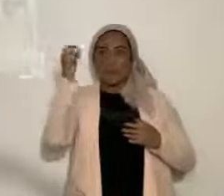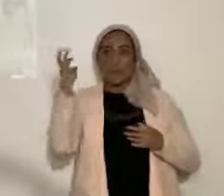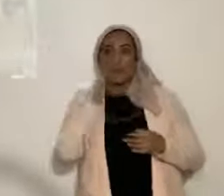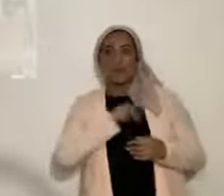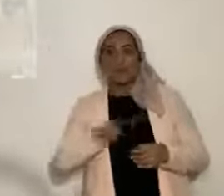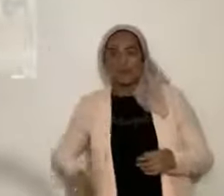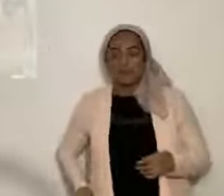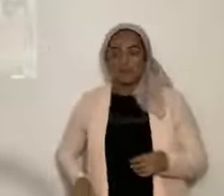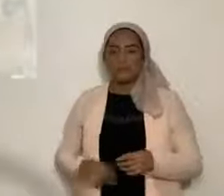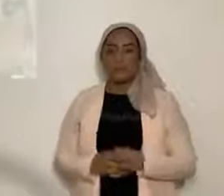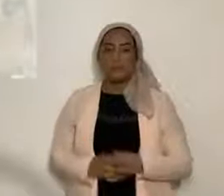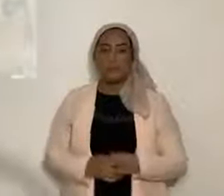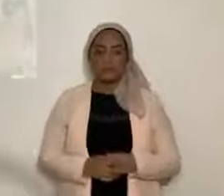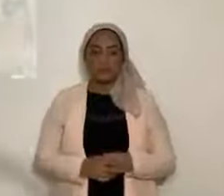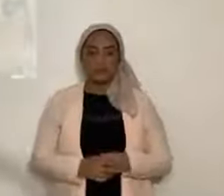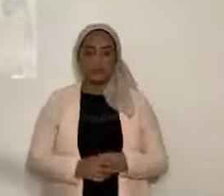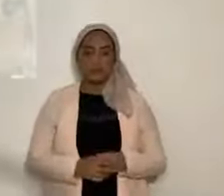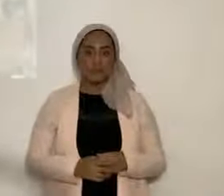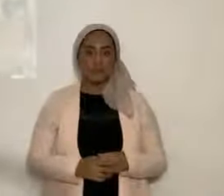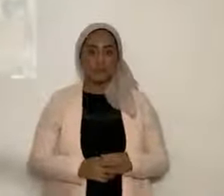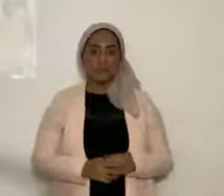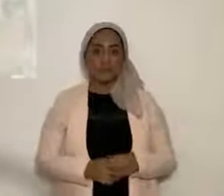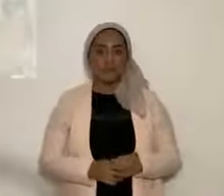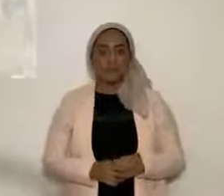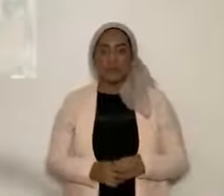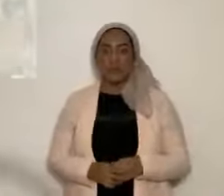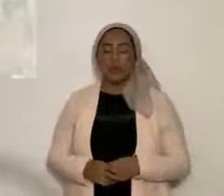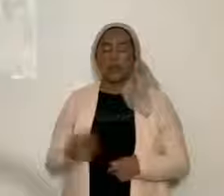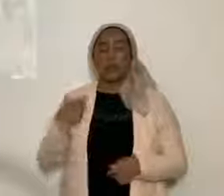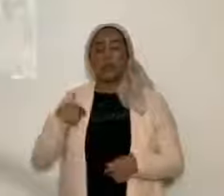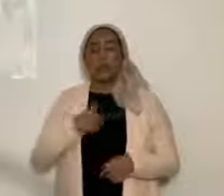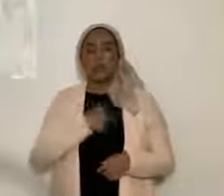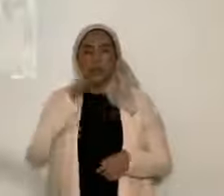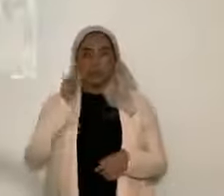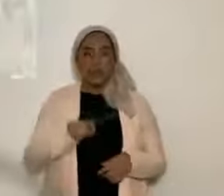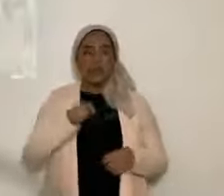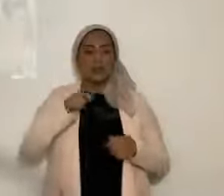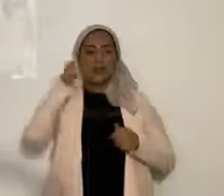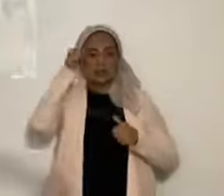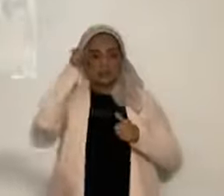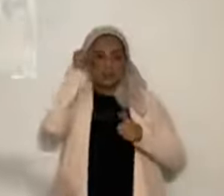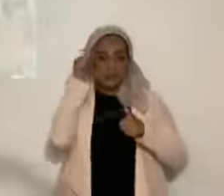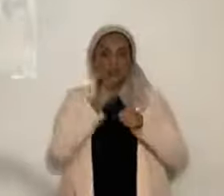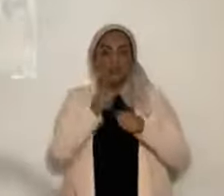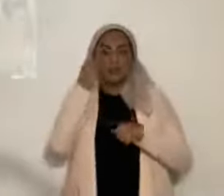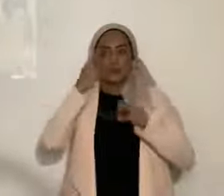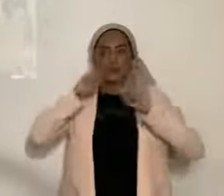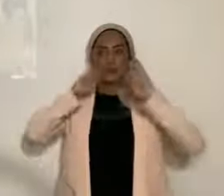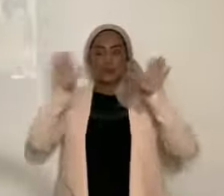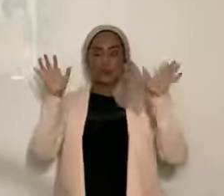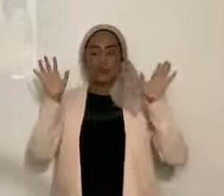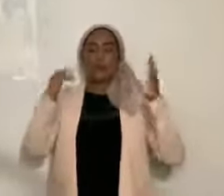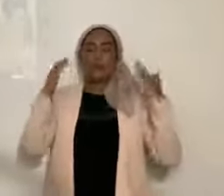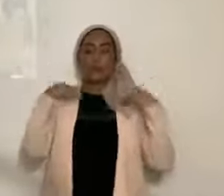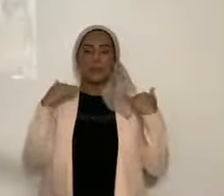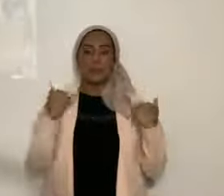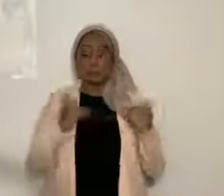sin contaminación. Entonces, eso nos debe quedar bien, pero bien claro.